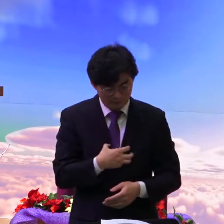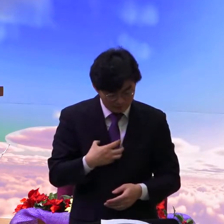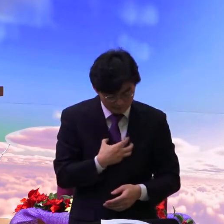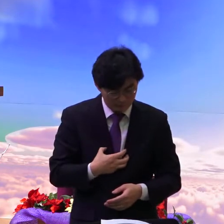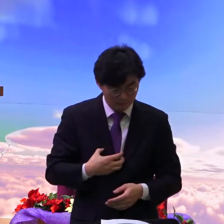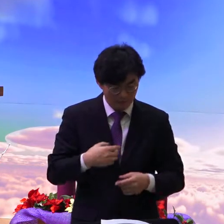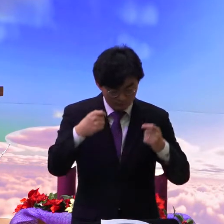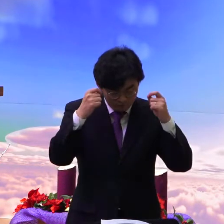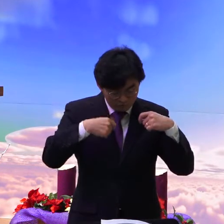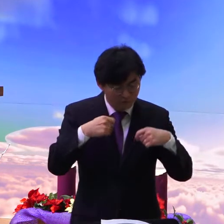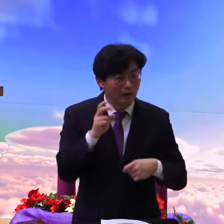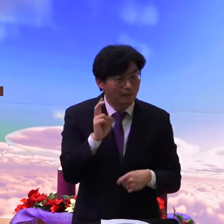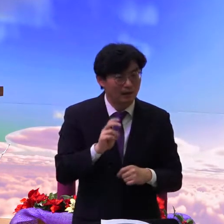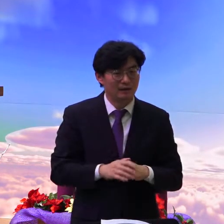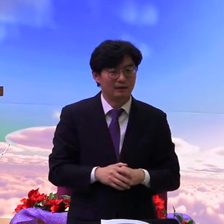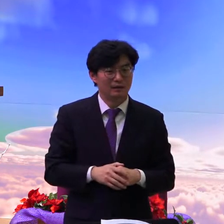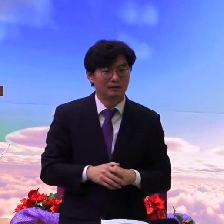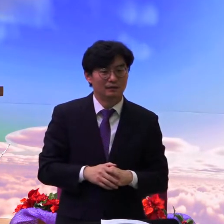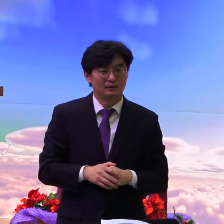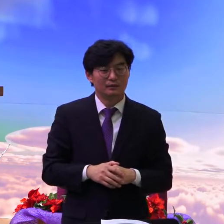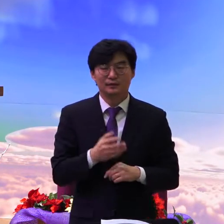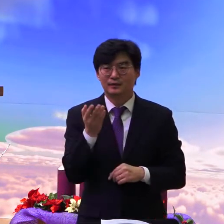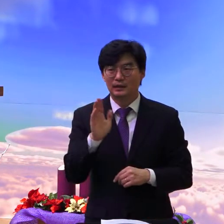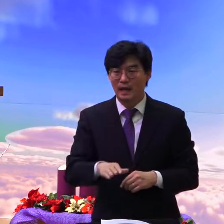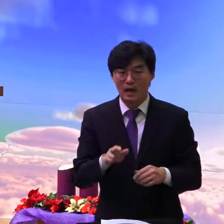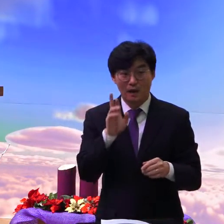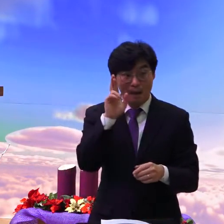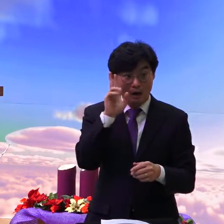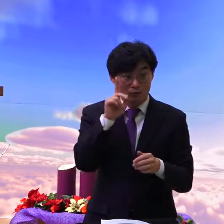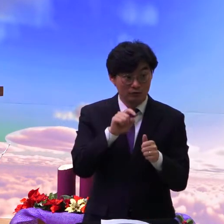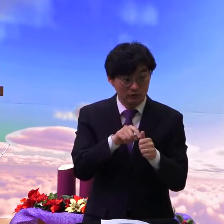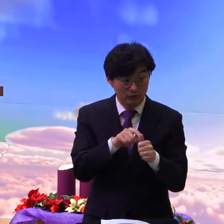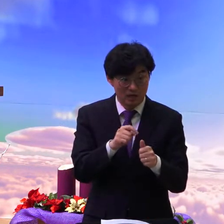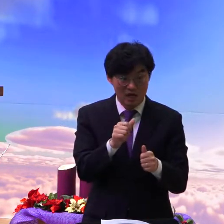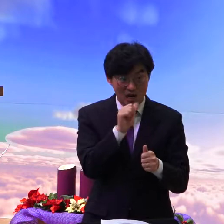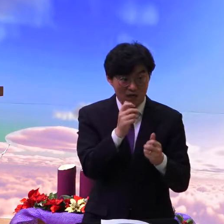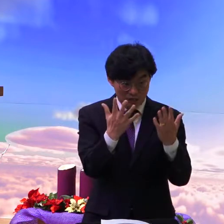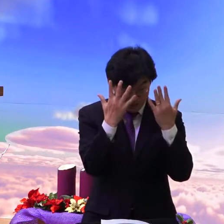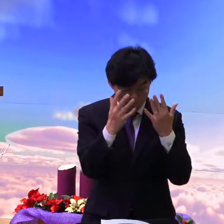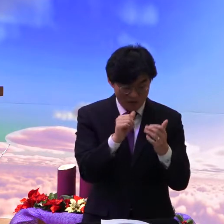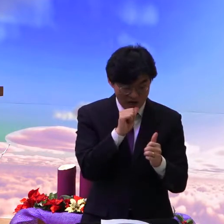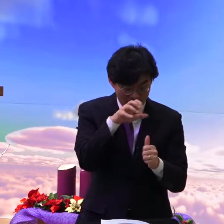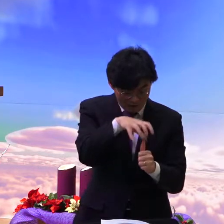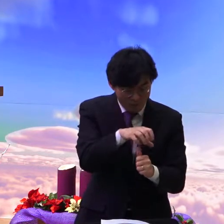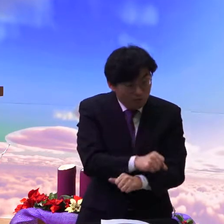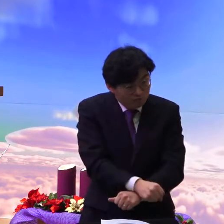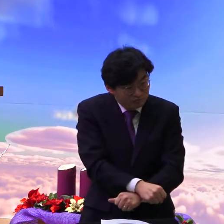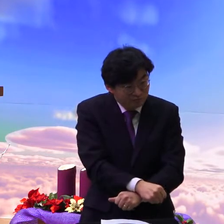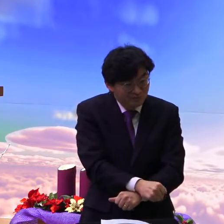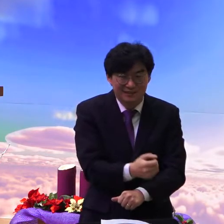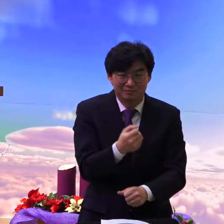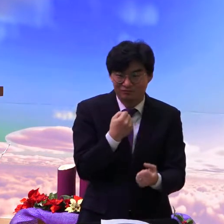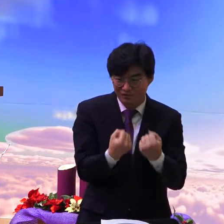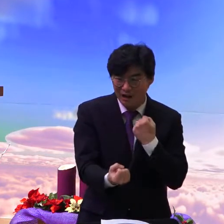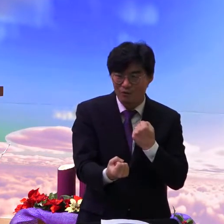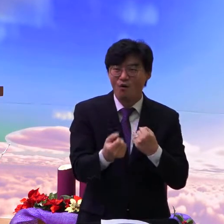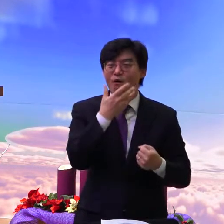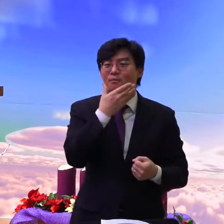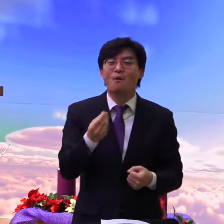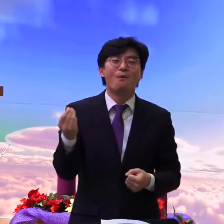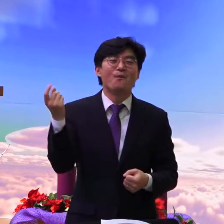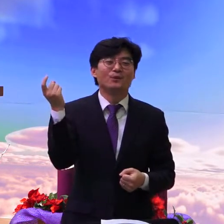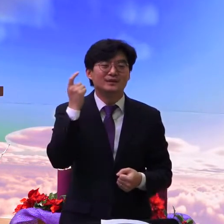하고 그렇습니다. 그런데 사도 바울은 감옥에서도 복음을 외치고